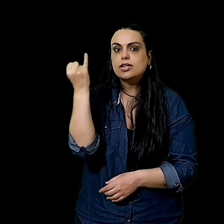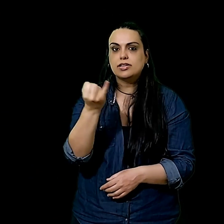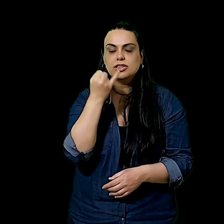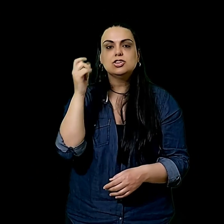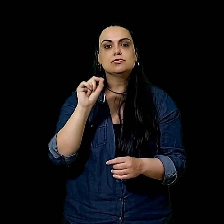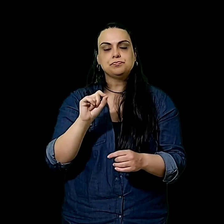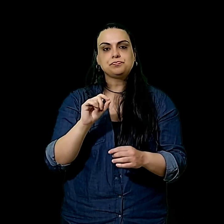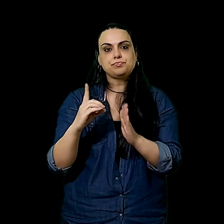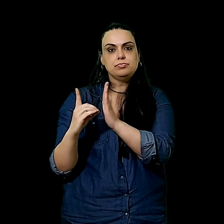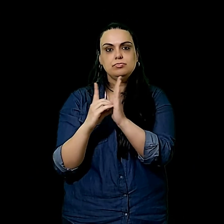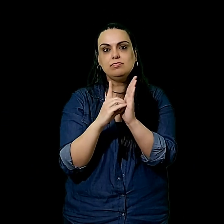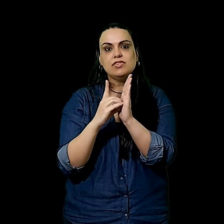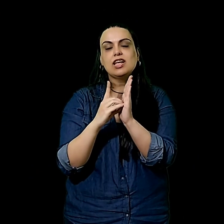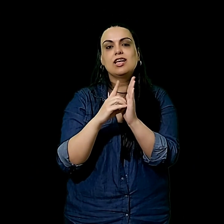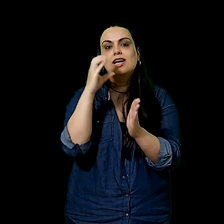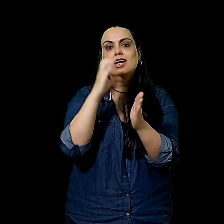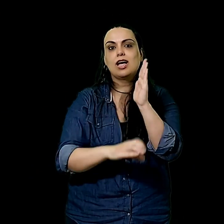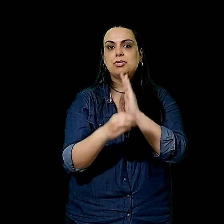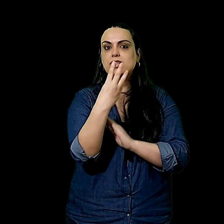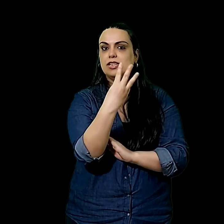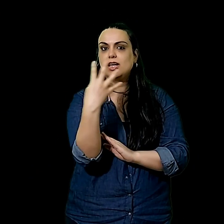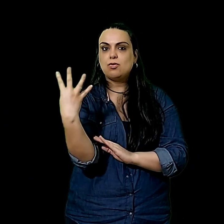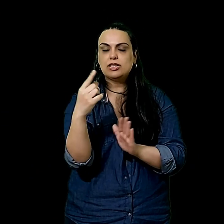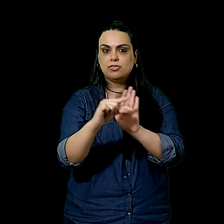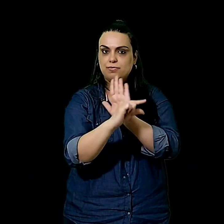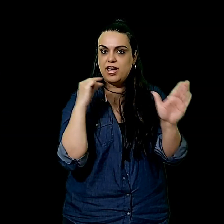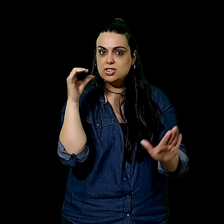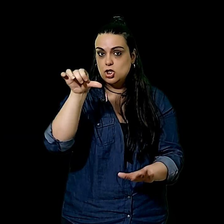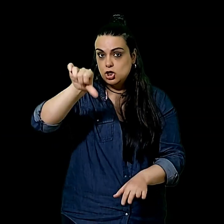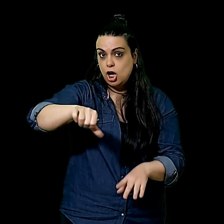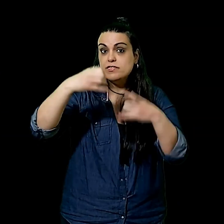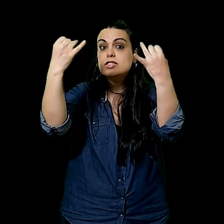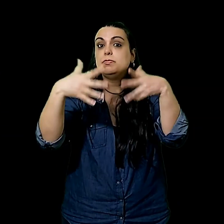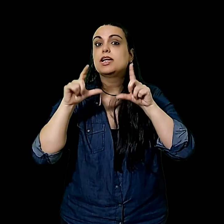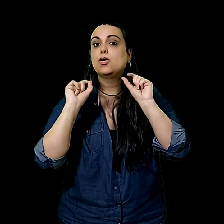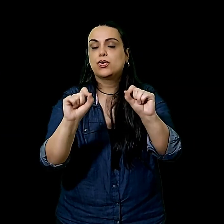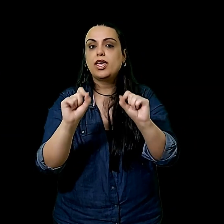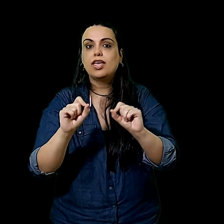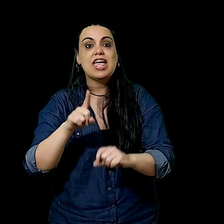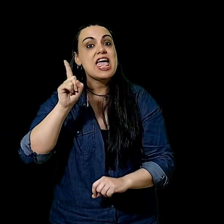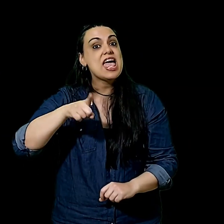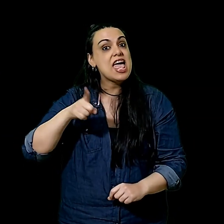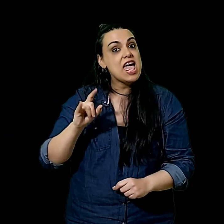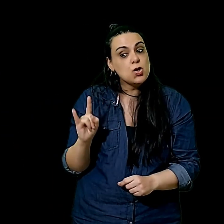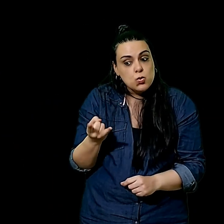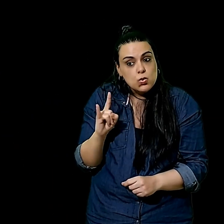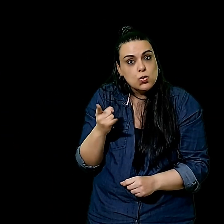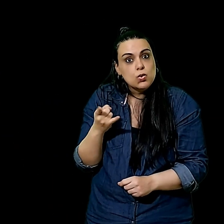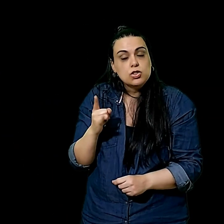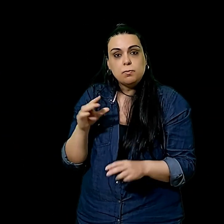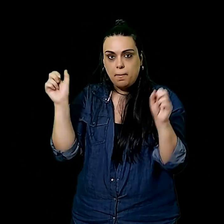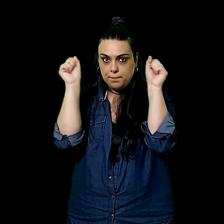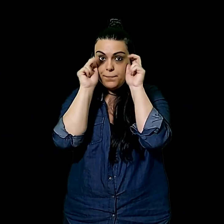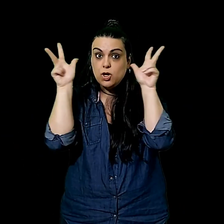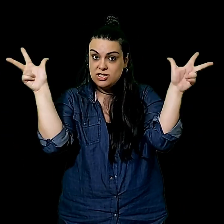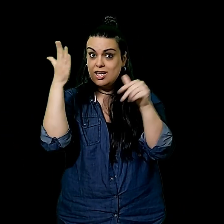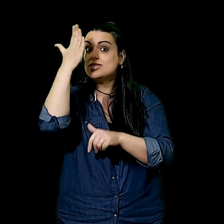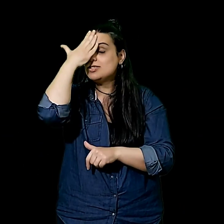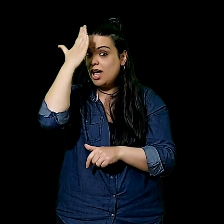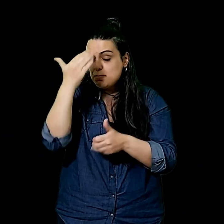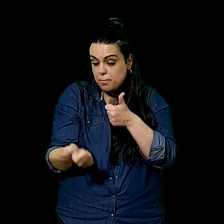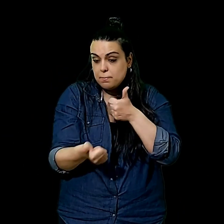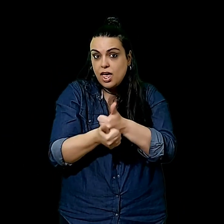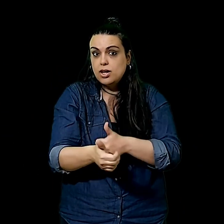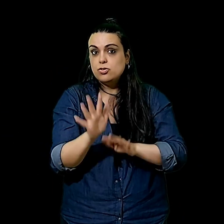né? Deuteronômio capítulo de número 34, verso 9. Sabe o que o texto diz lá? São as últimas palavras. Moisés também sabe que